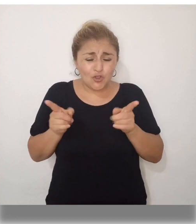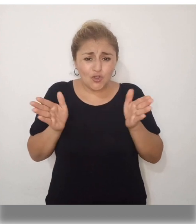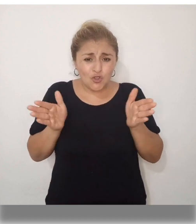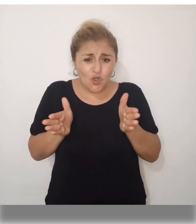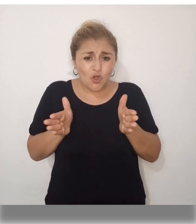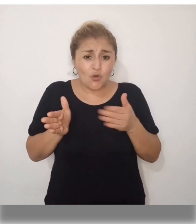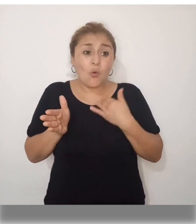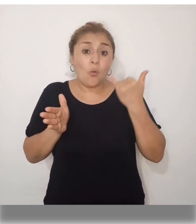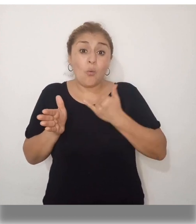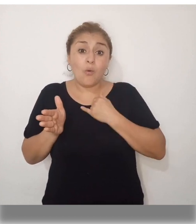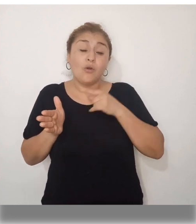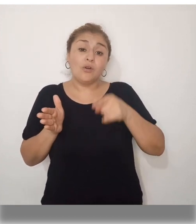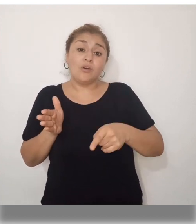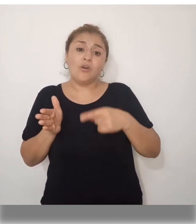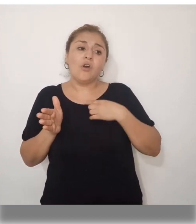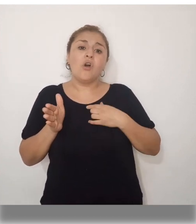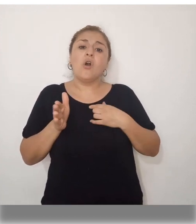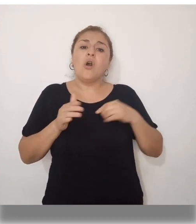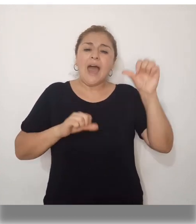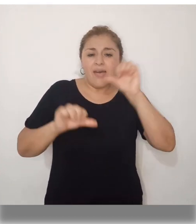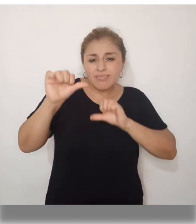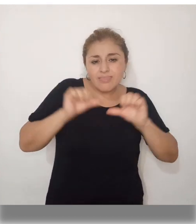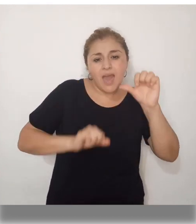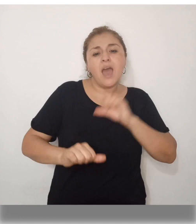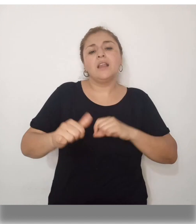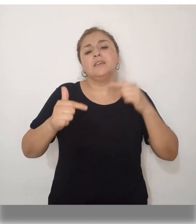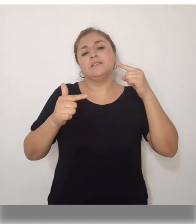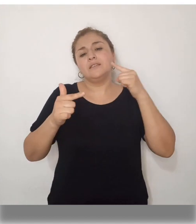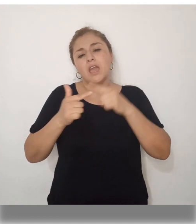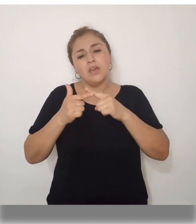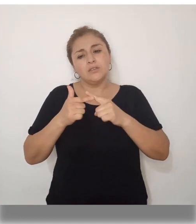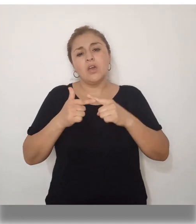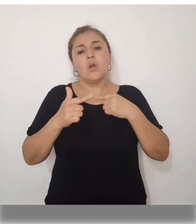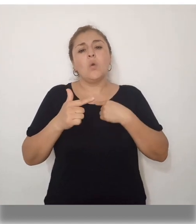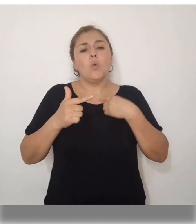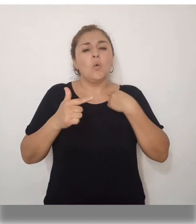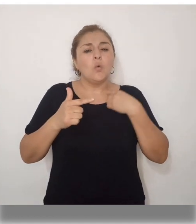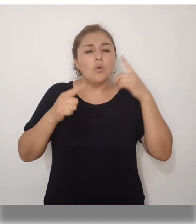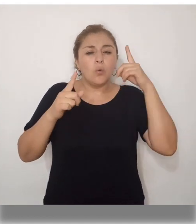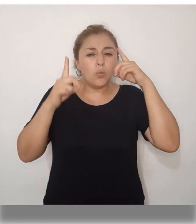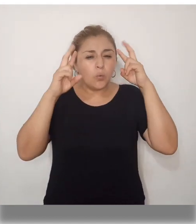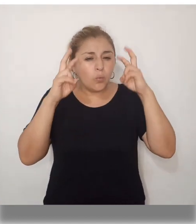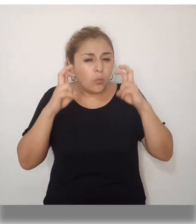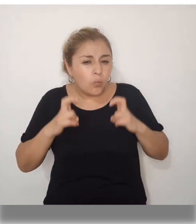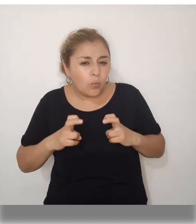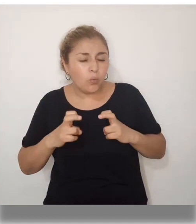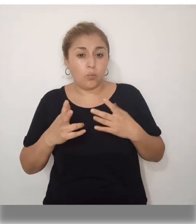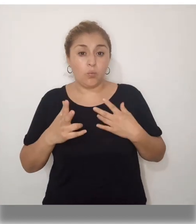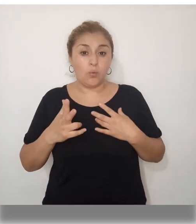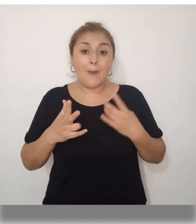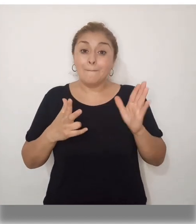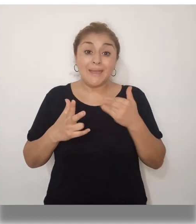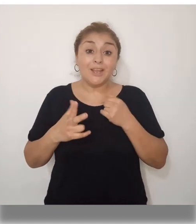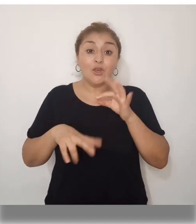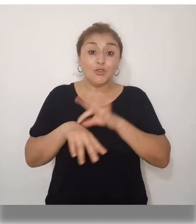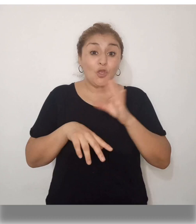consultas Pero el diagnóstico no cambiaba no iba a sobrevivir más